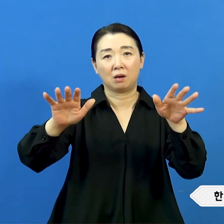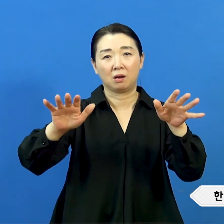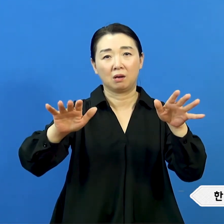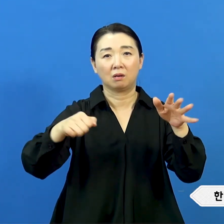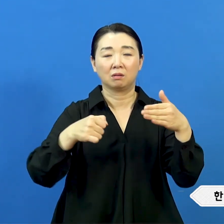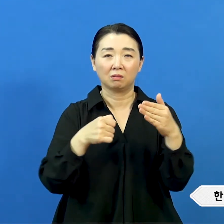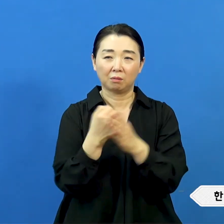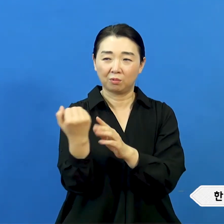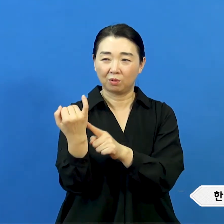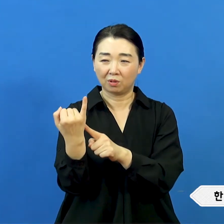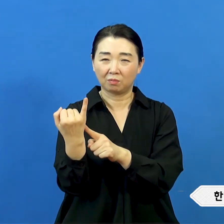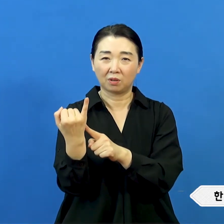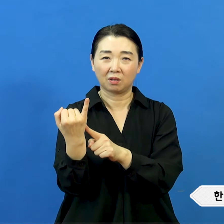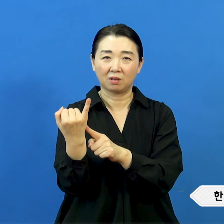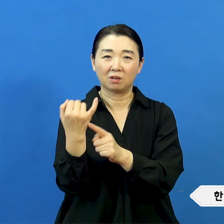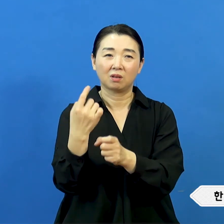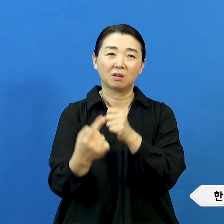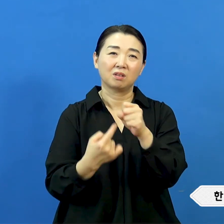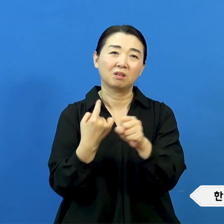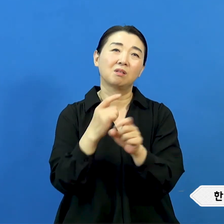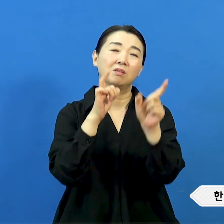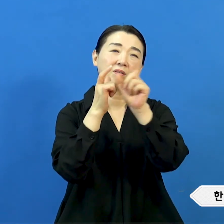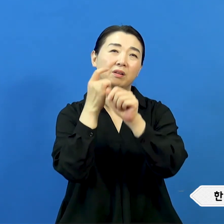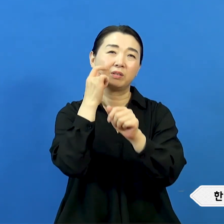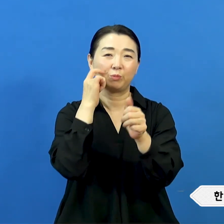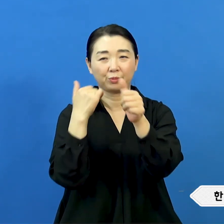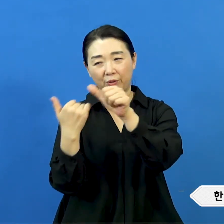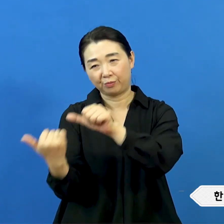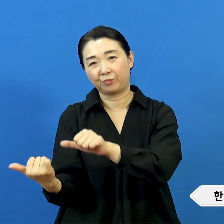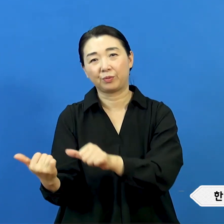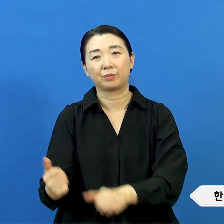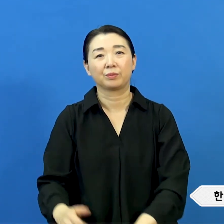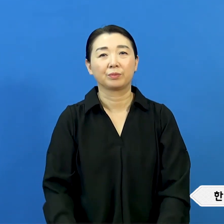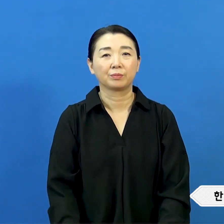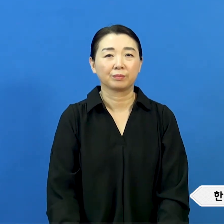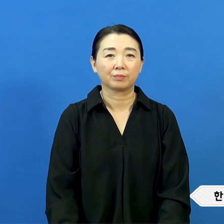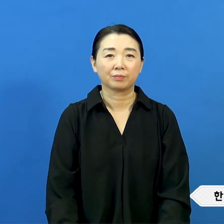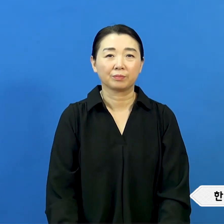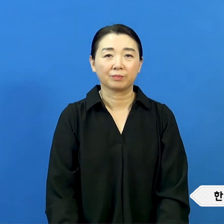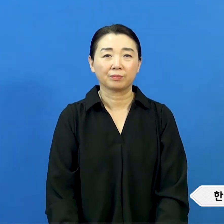그 집사님 1년도 채 넘기지 못하고 세상을 떠났습니다.